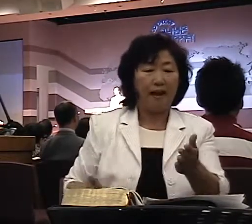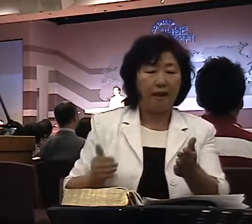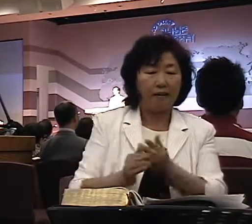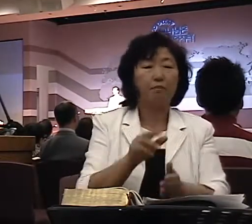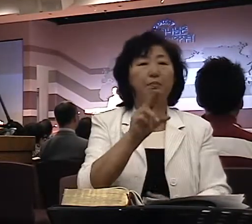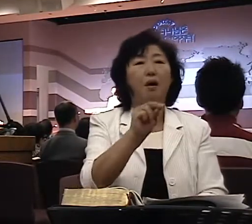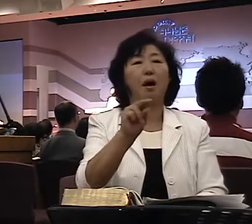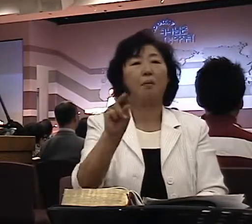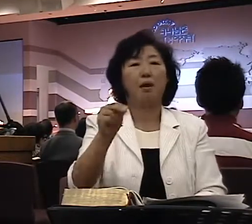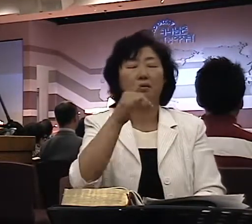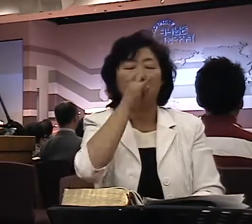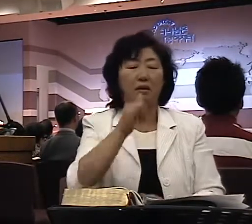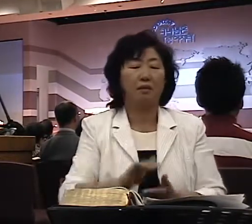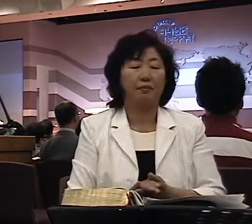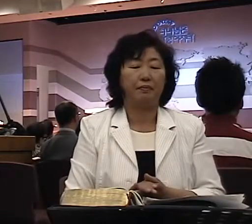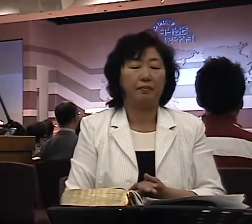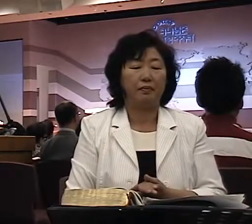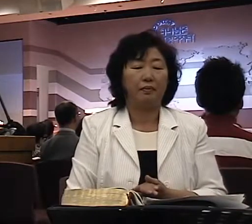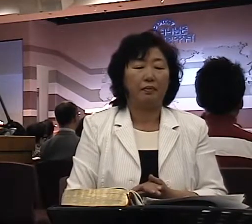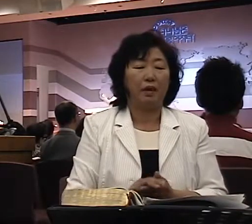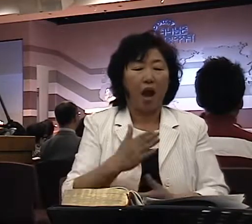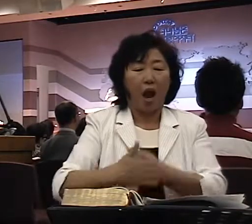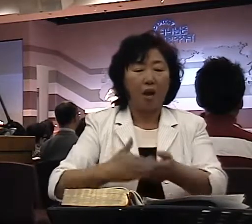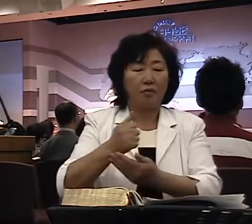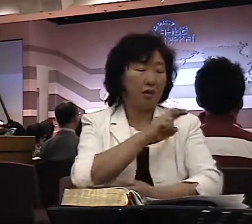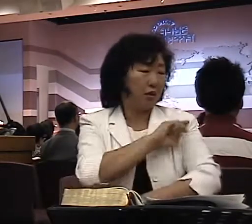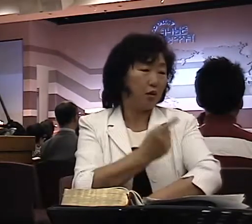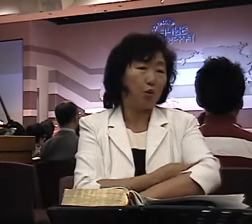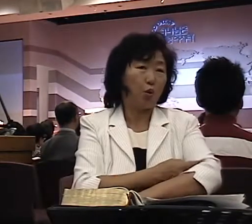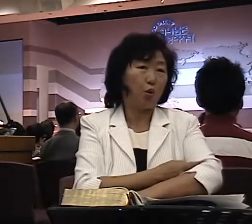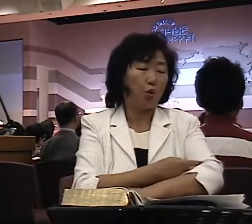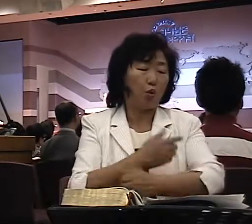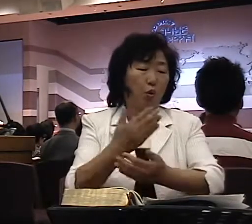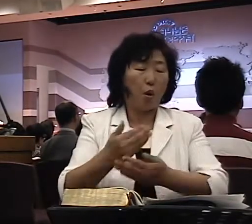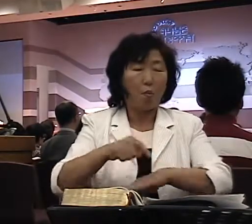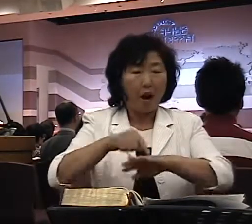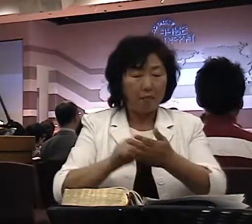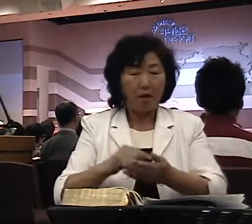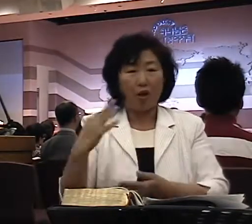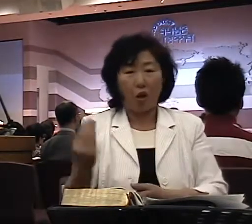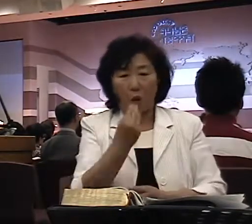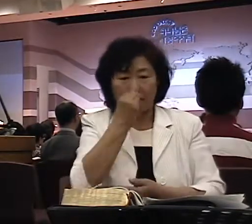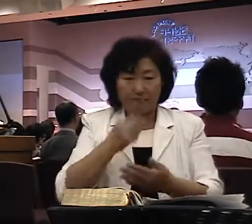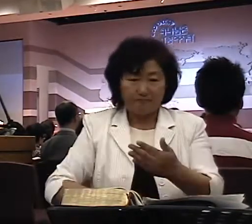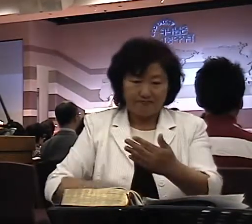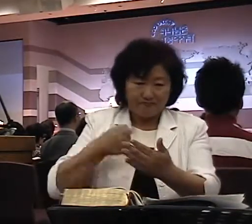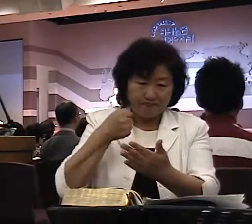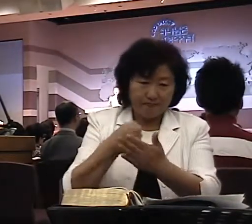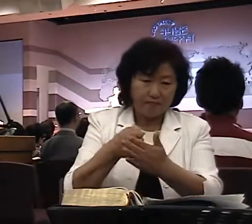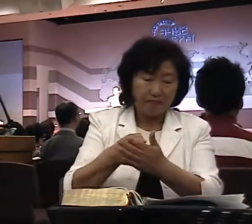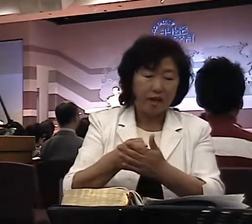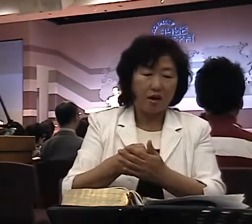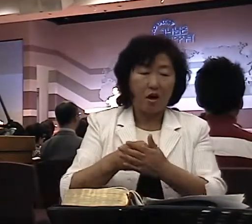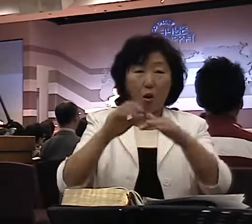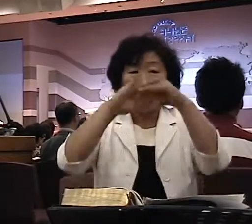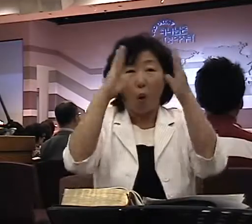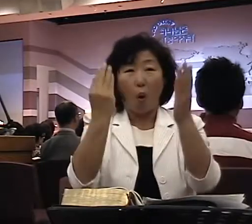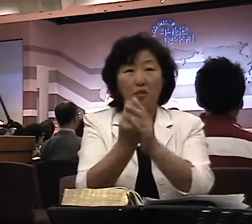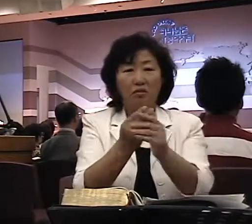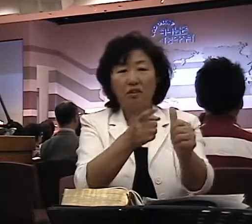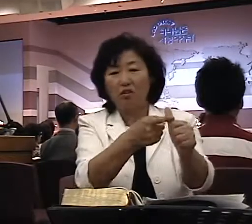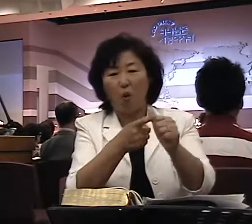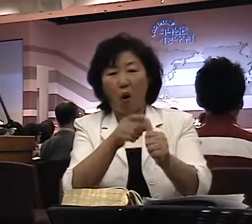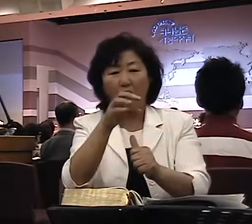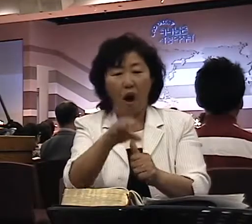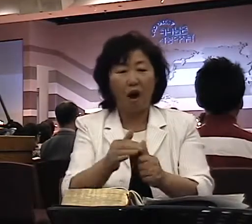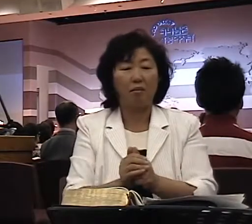하나님께서 능력을 주시고 마음에 거룩한 결단을 주시어서 여러분 모두 다 유혹이 앞에서